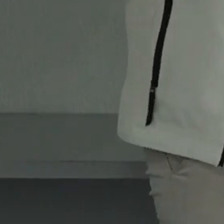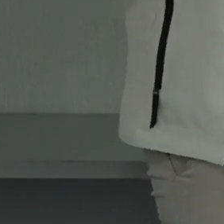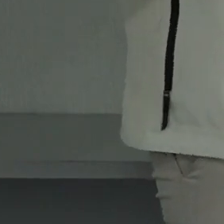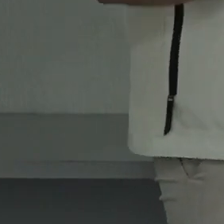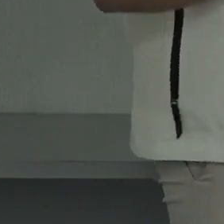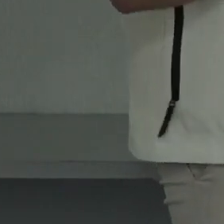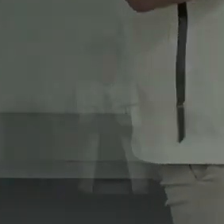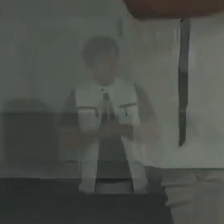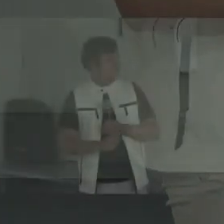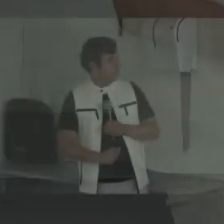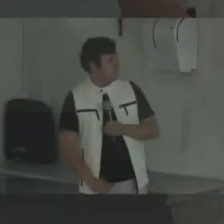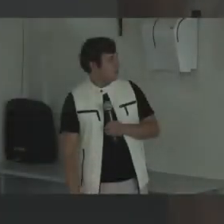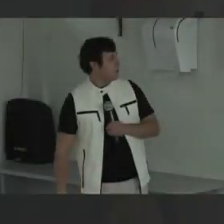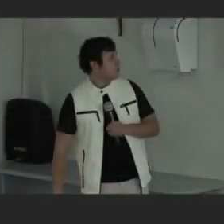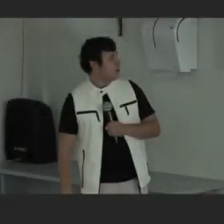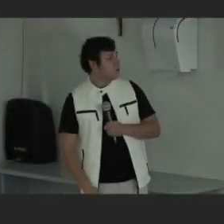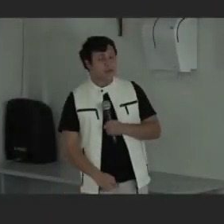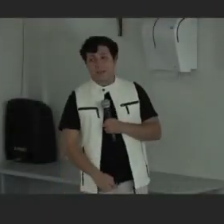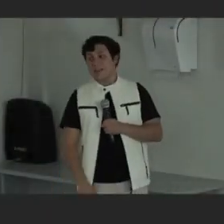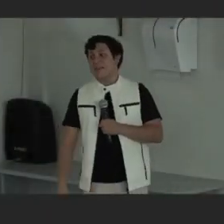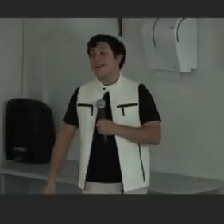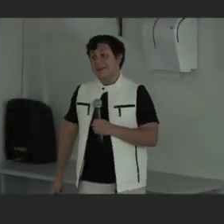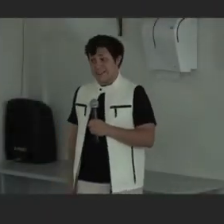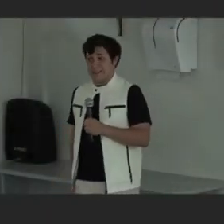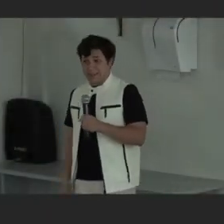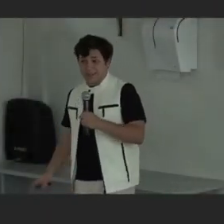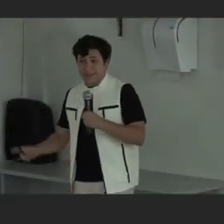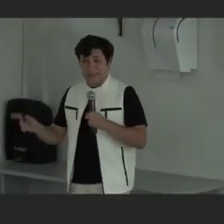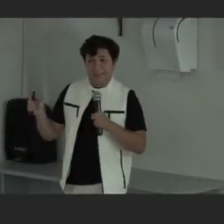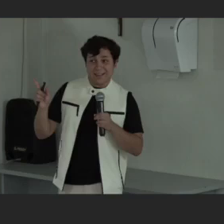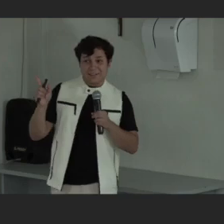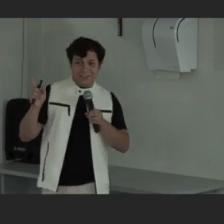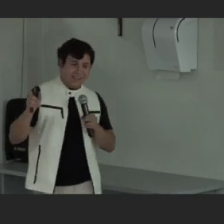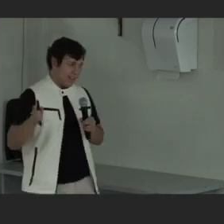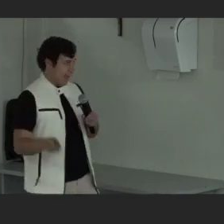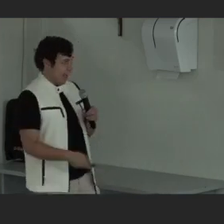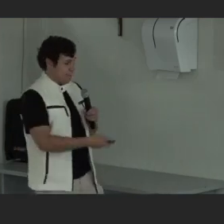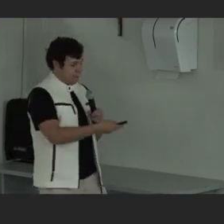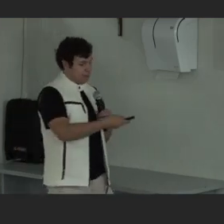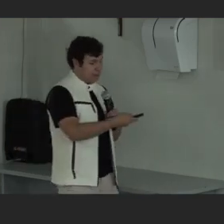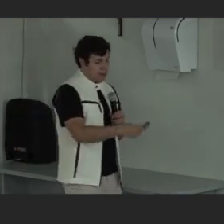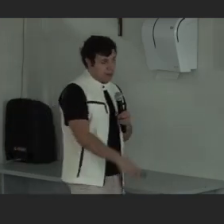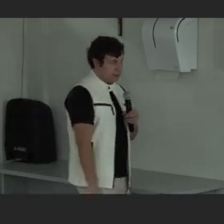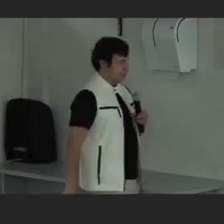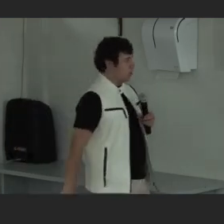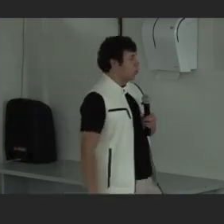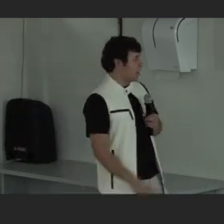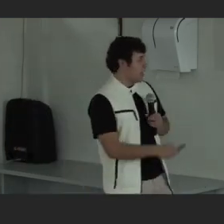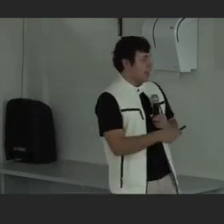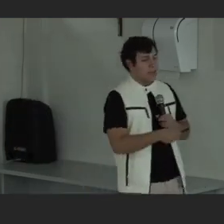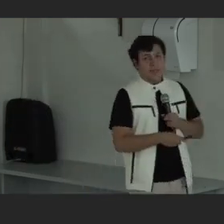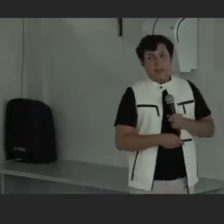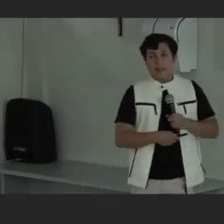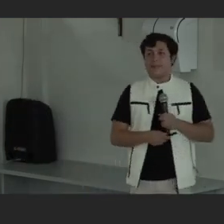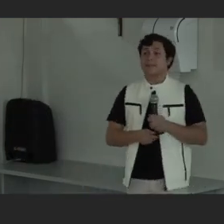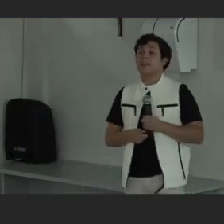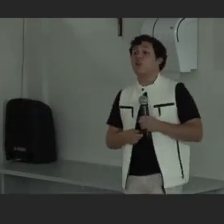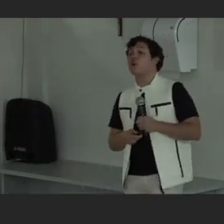deletreado. Es una cosa que también se tiene que saber. Vamos ahora a la dactilología. La